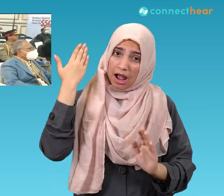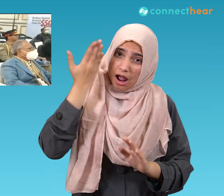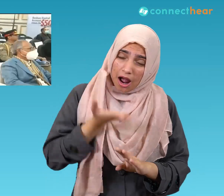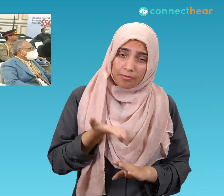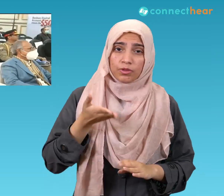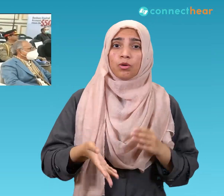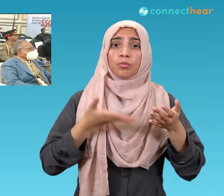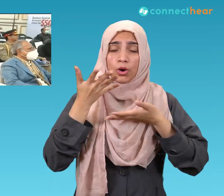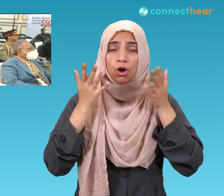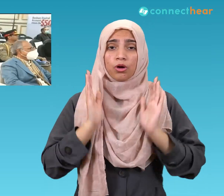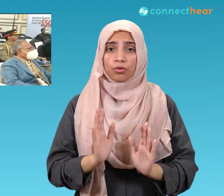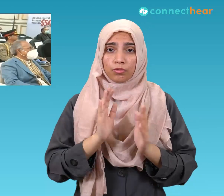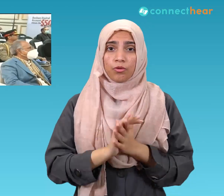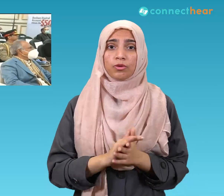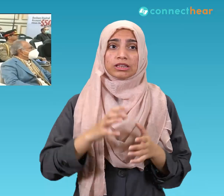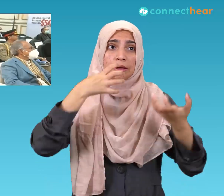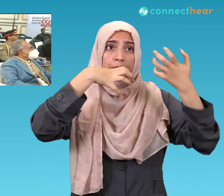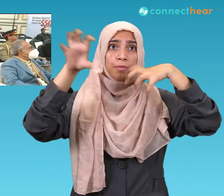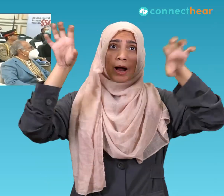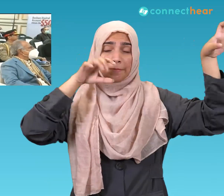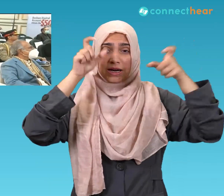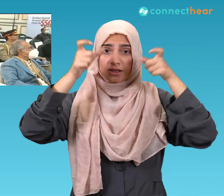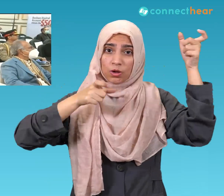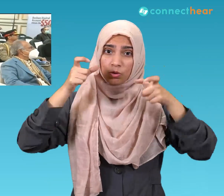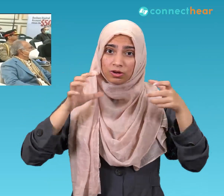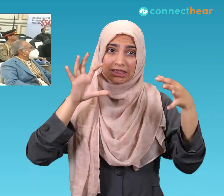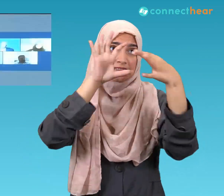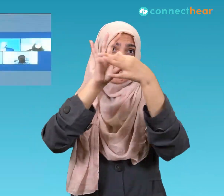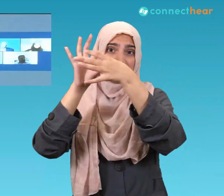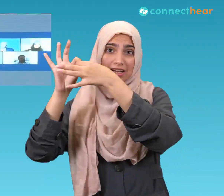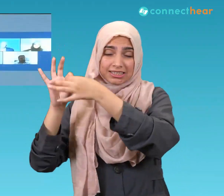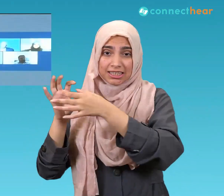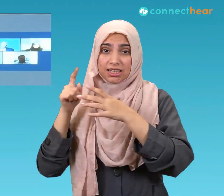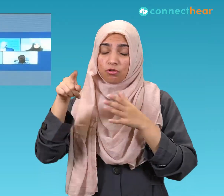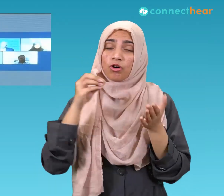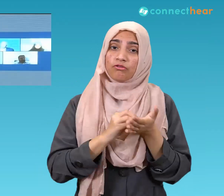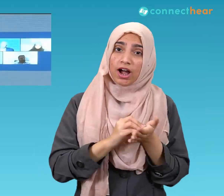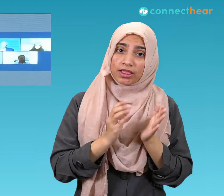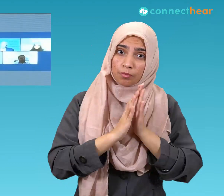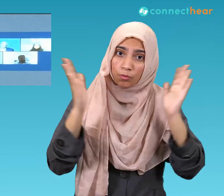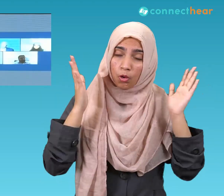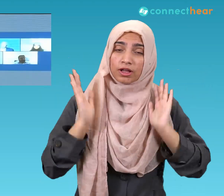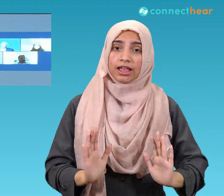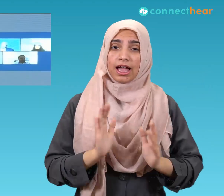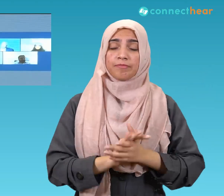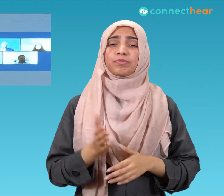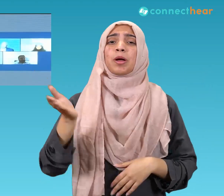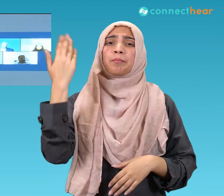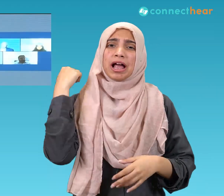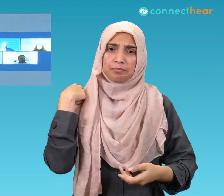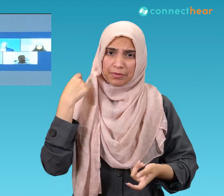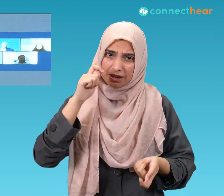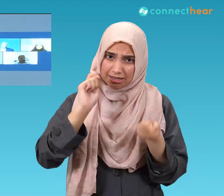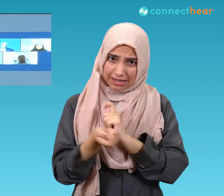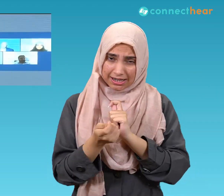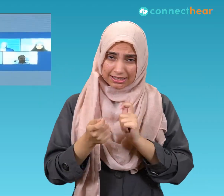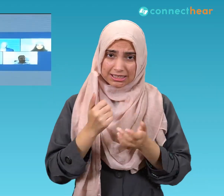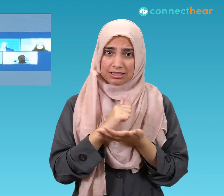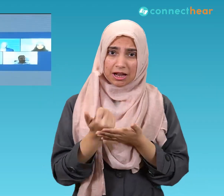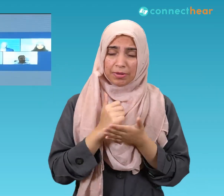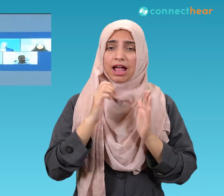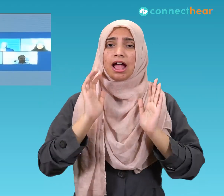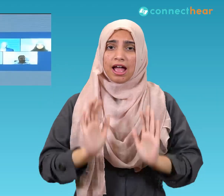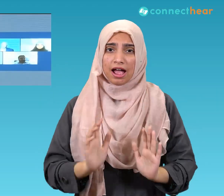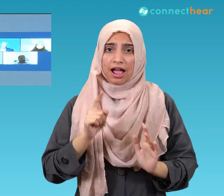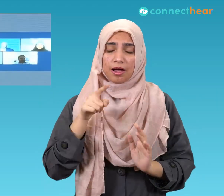ہے. اور میرا انٹریکشن کرکٹ کی وجہ سے شروع سے تھا اوورسیز پاکستانی سے، لیکن پھر شوکت خانم